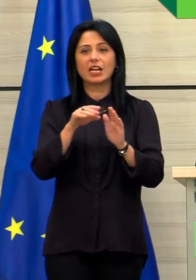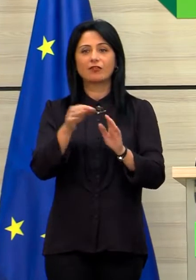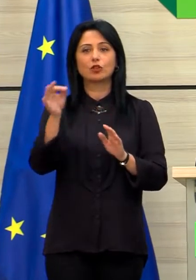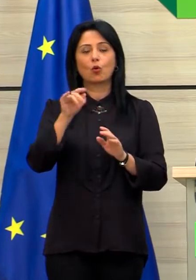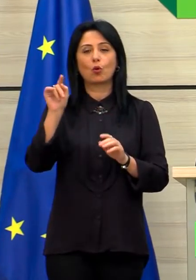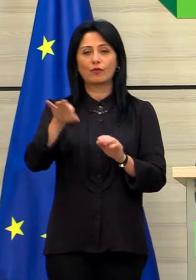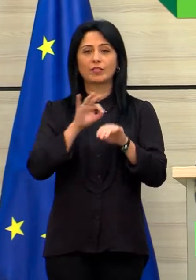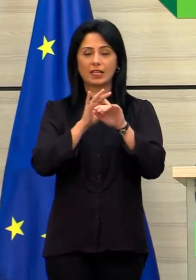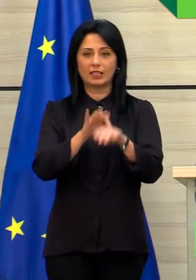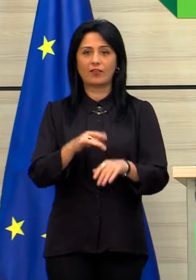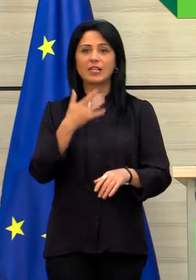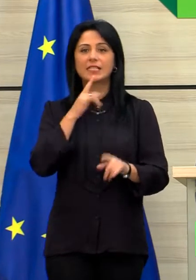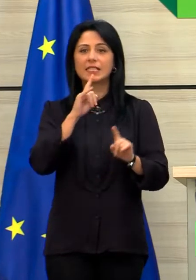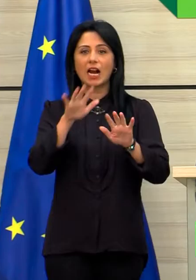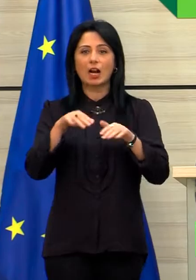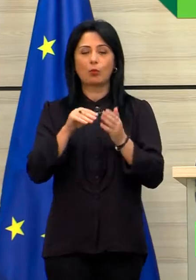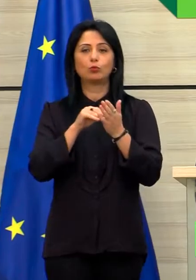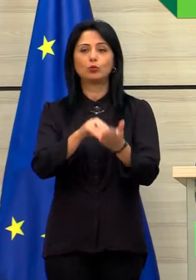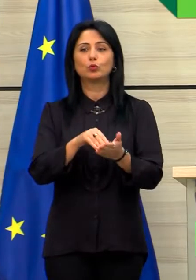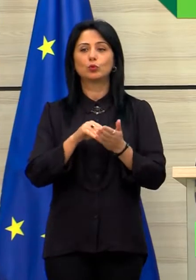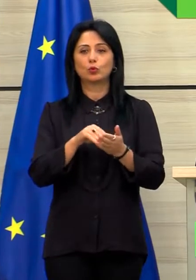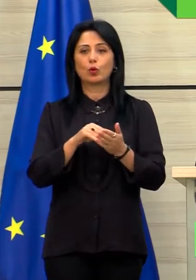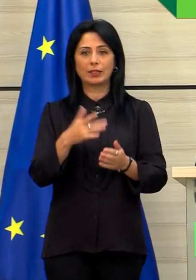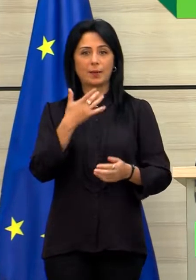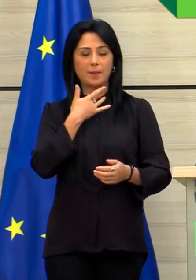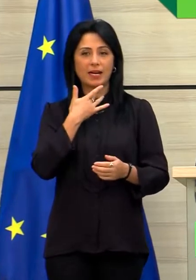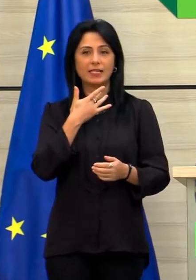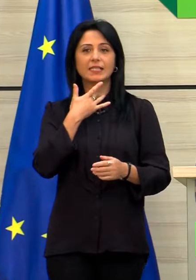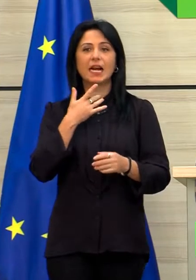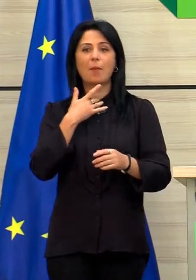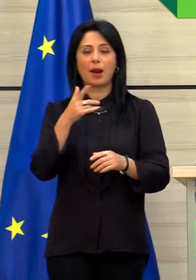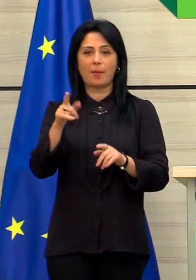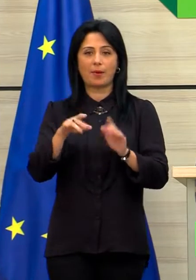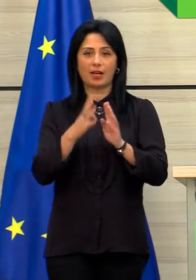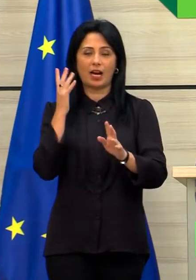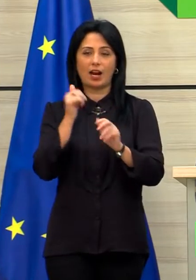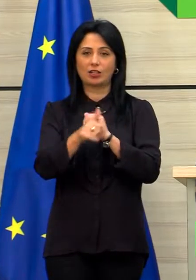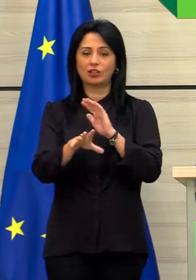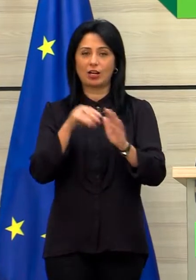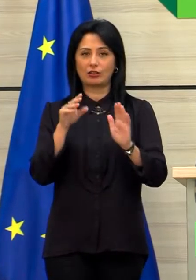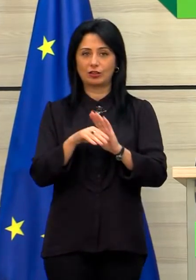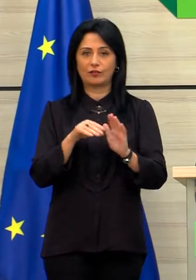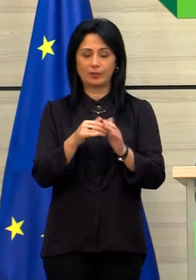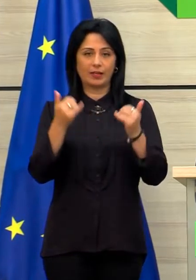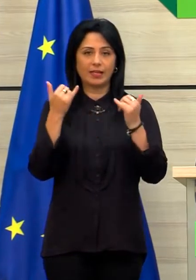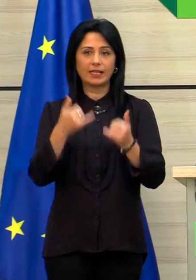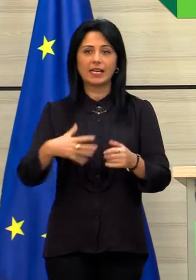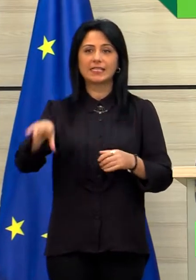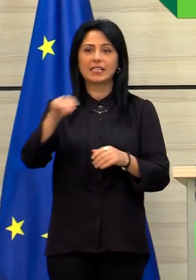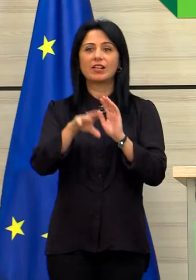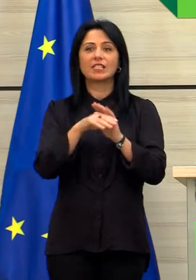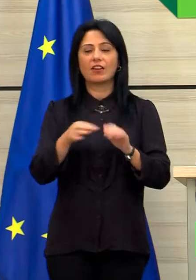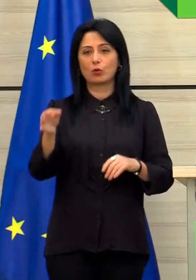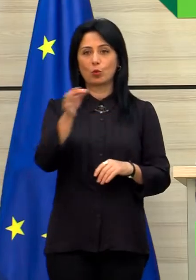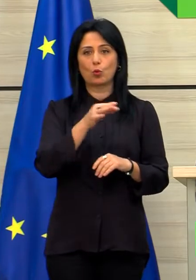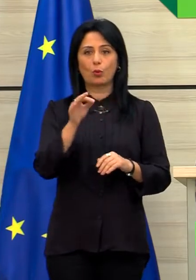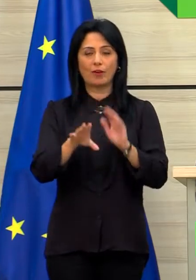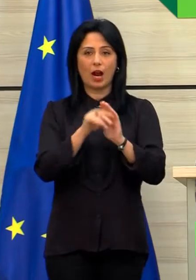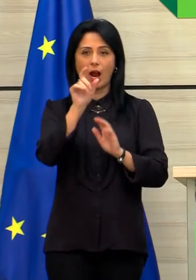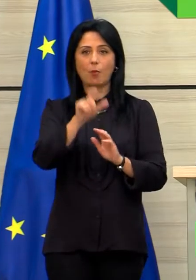ოლქში ტარდება საკრებულო შუალედური, მერისა და გამგებლის ვიგარეში არჩევნები. დღეს ყველა საარჩევნო უბანი